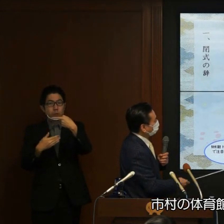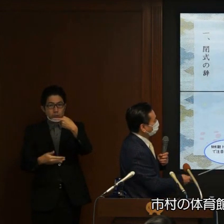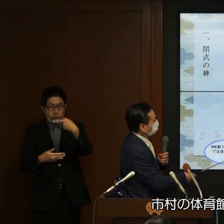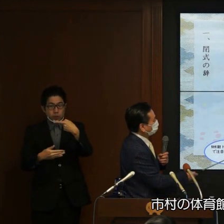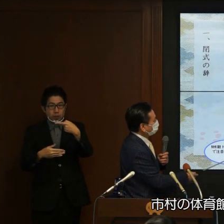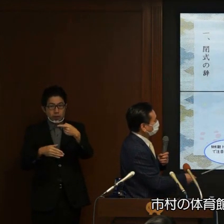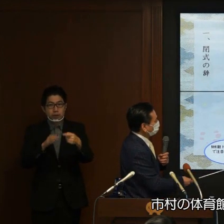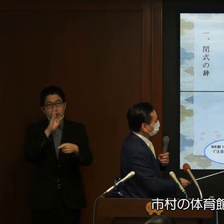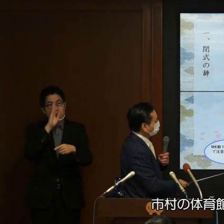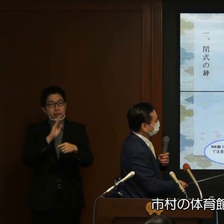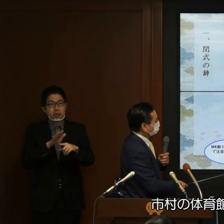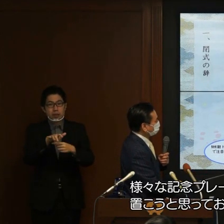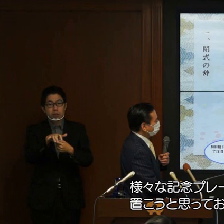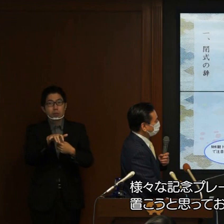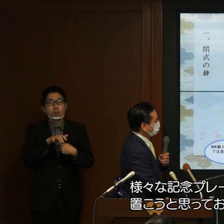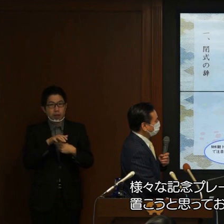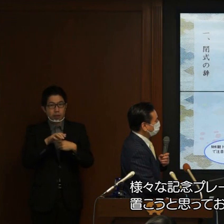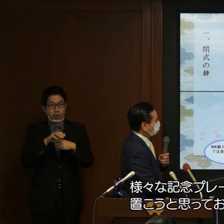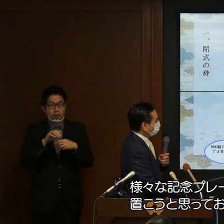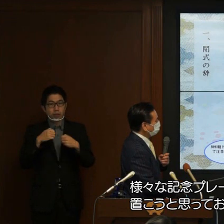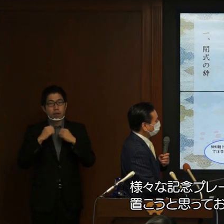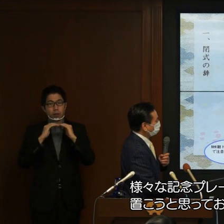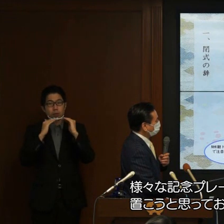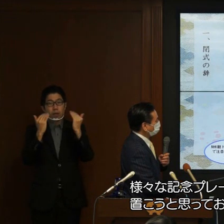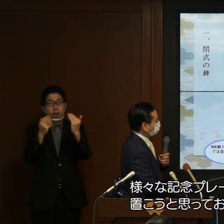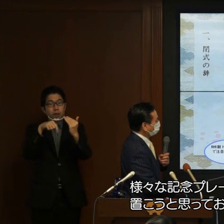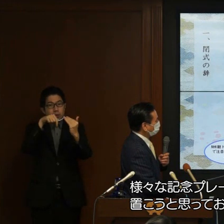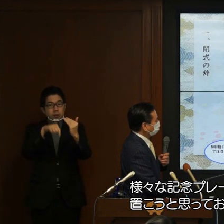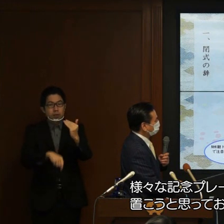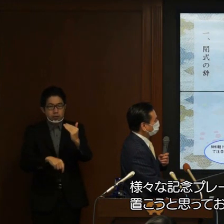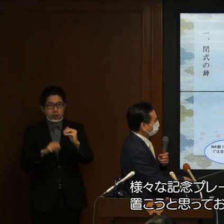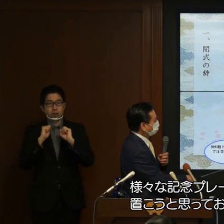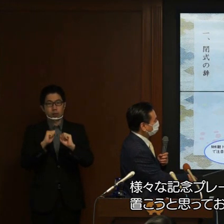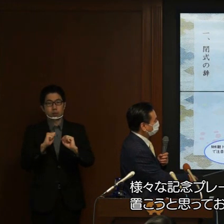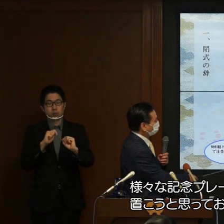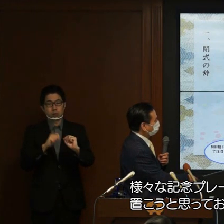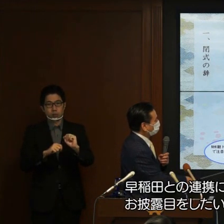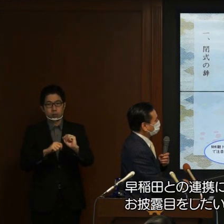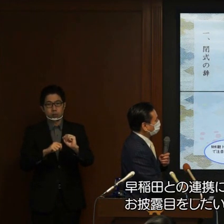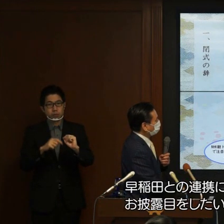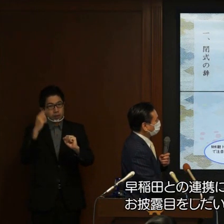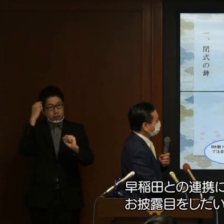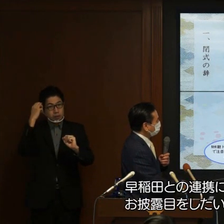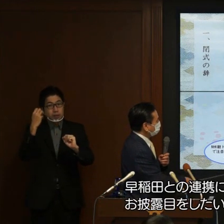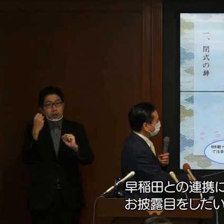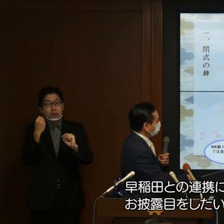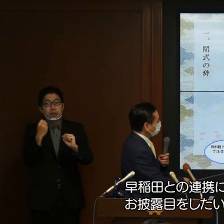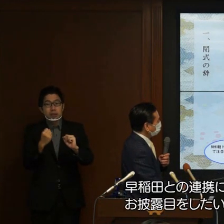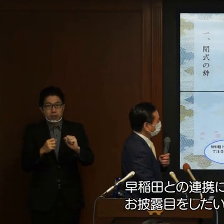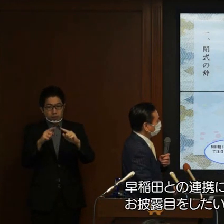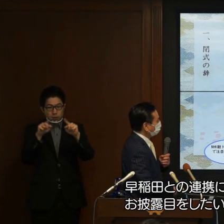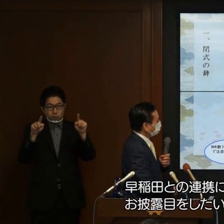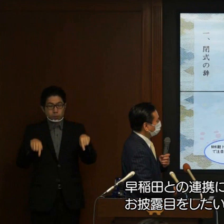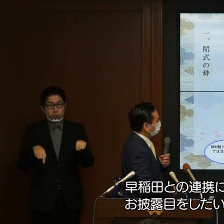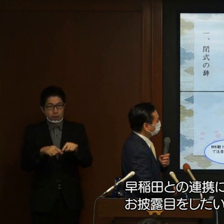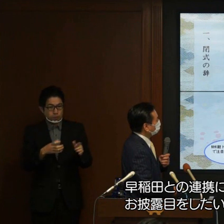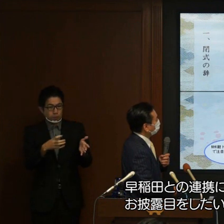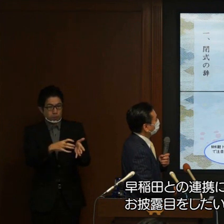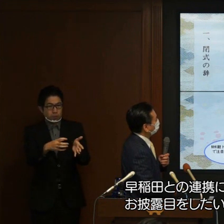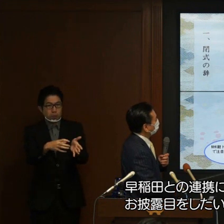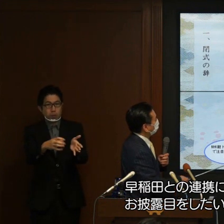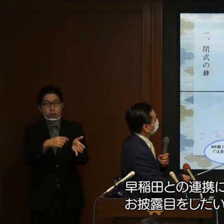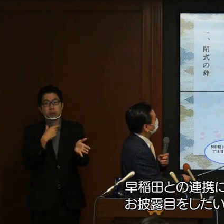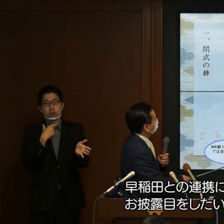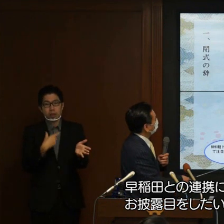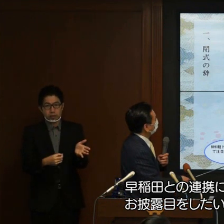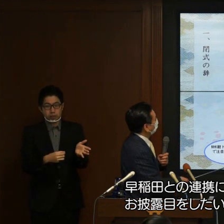村の体育館の周りにはさまざまな記念プレートを置こうと思っておりますけれども、早稲田との連携についてもこのお披露目をしたい